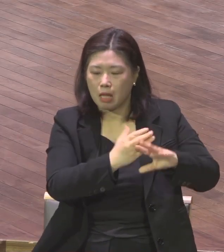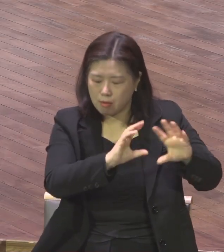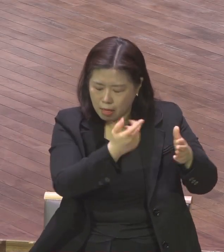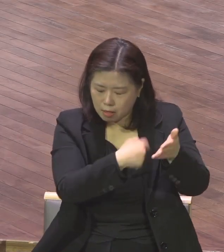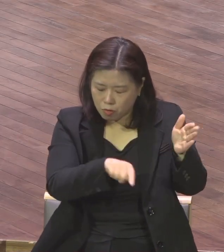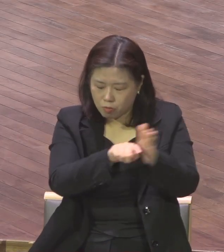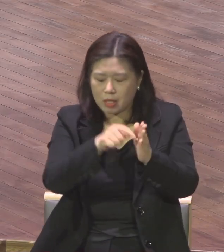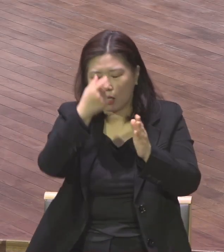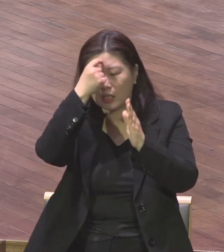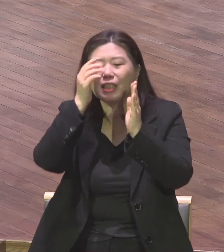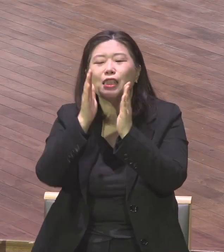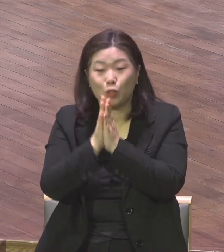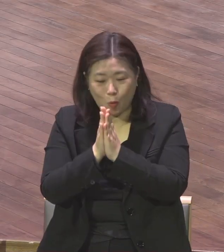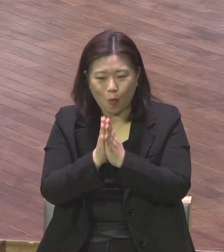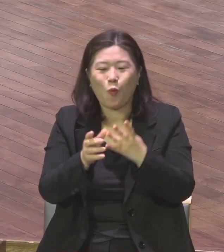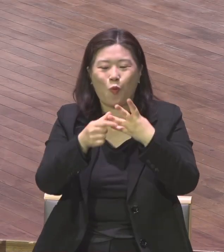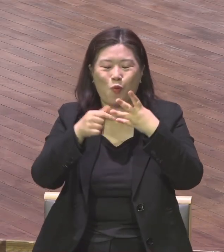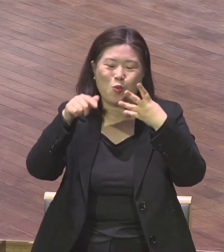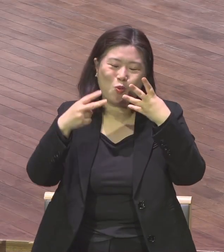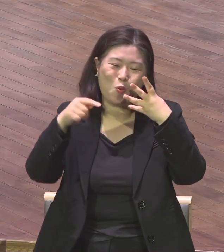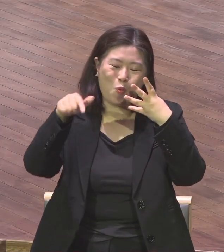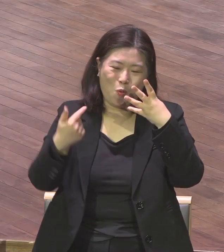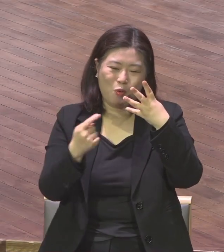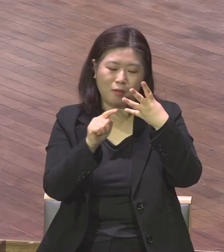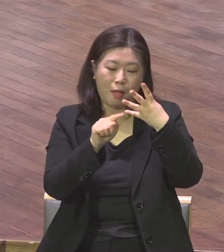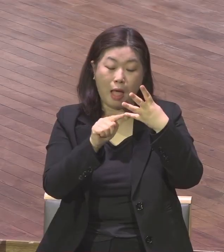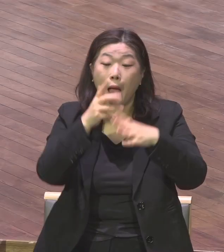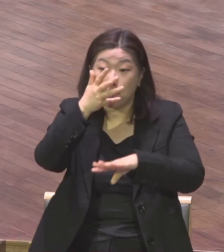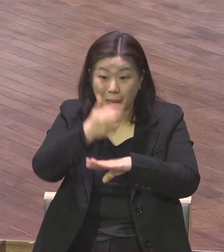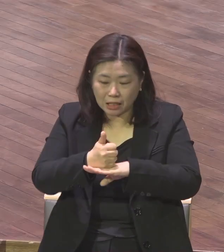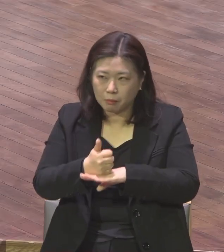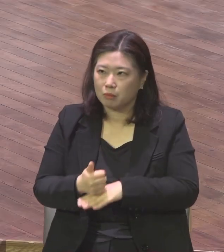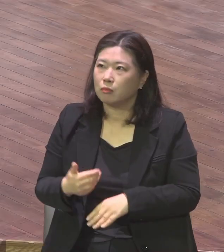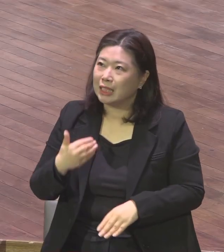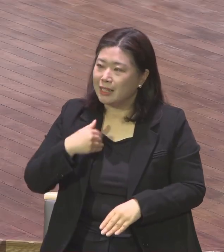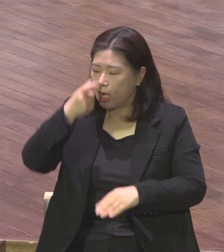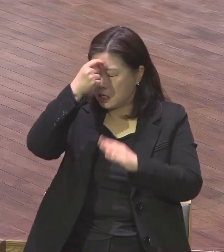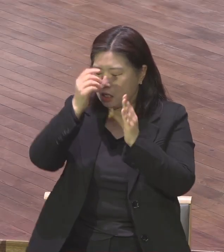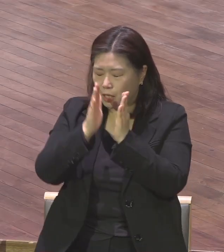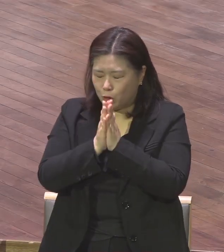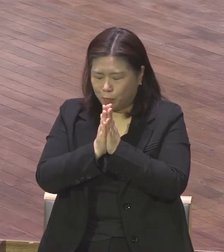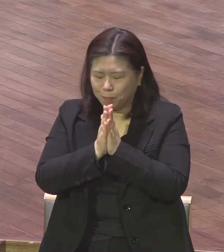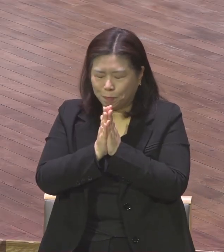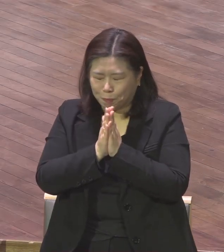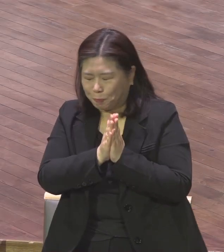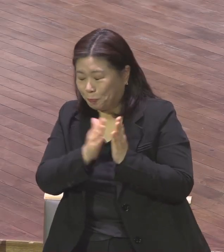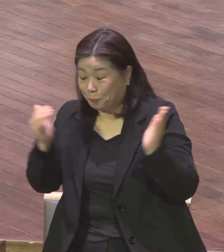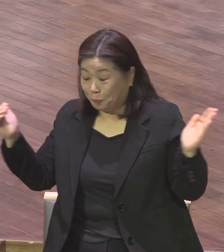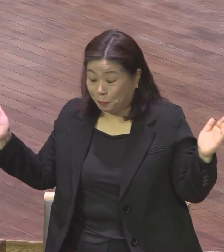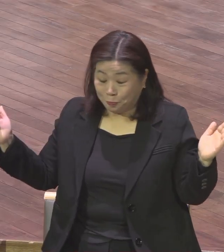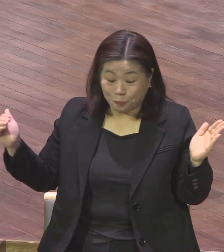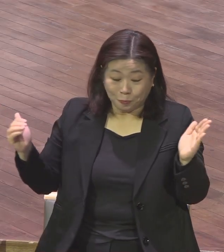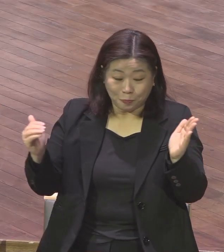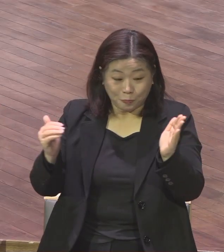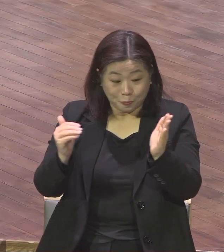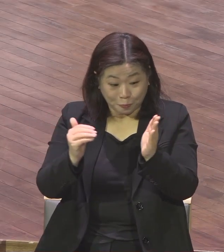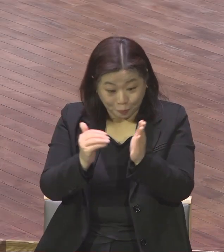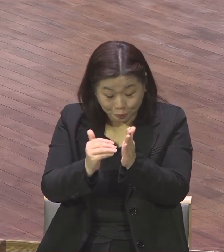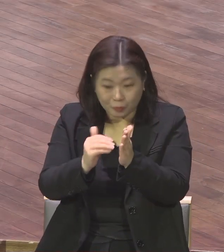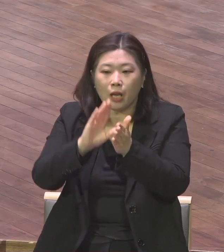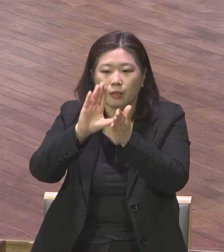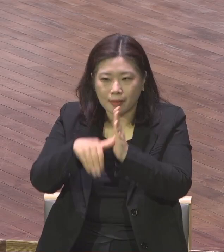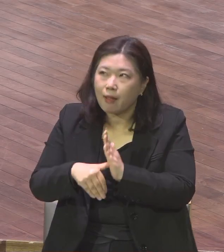응답해 주실 것을 하나님께서 믿고, 하나님 믿고 모든 걸 맡기고 하나님